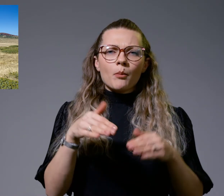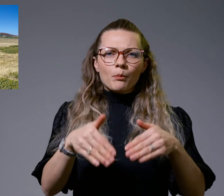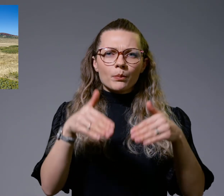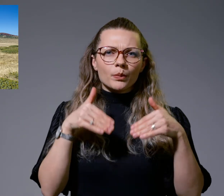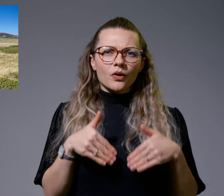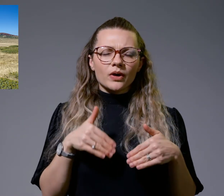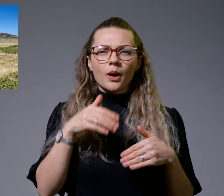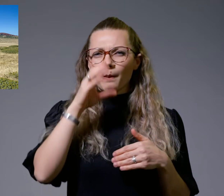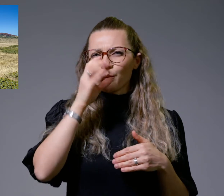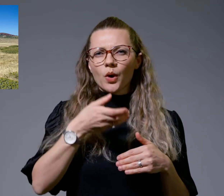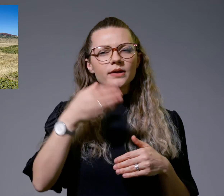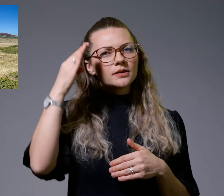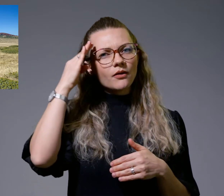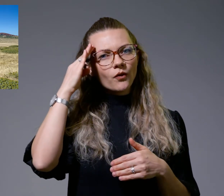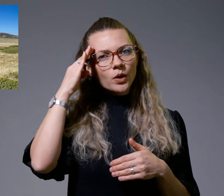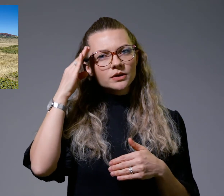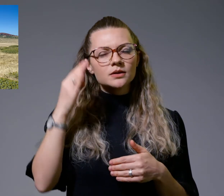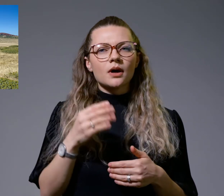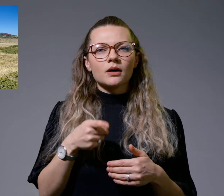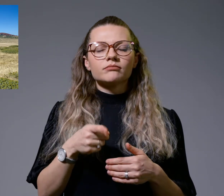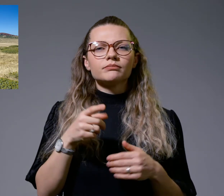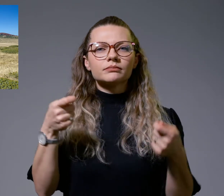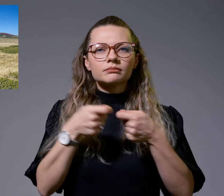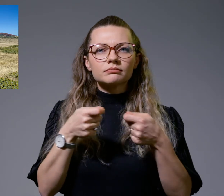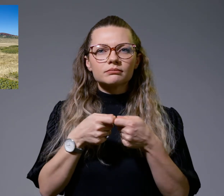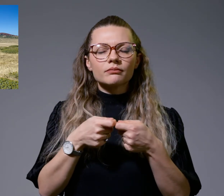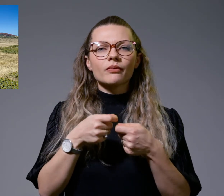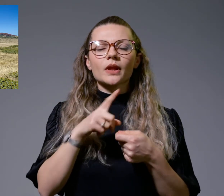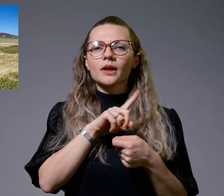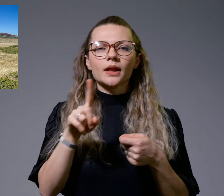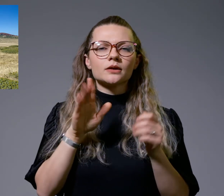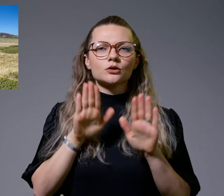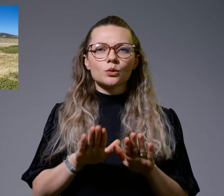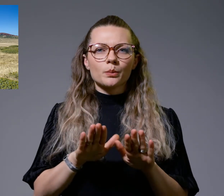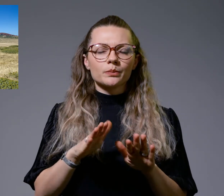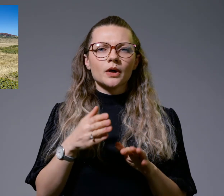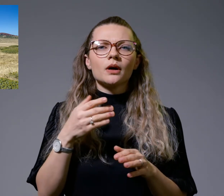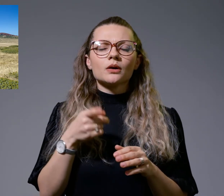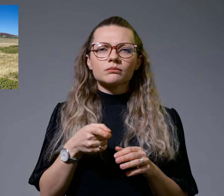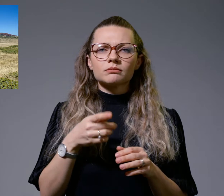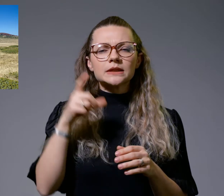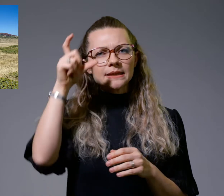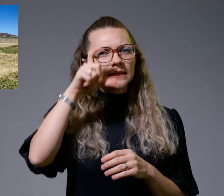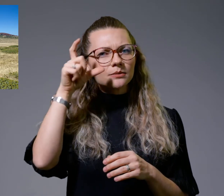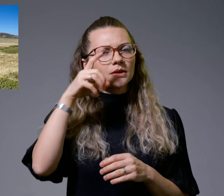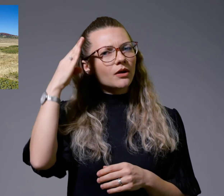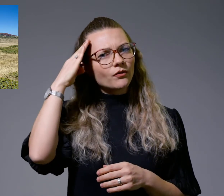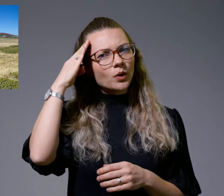на бугарската војска, сојузниците не застанале, туку српската војска со